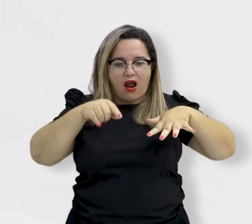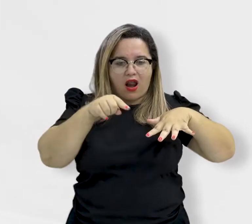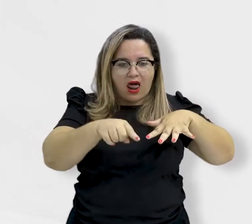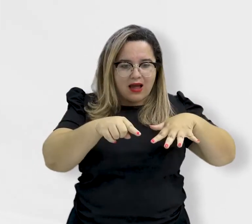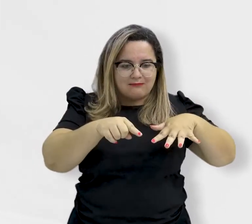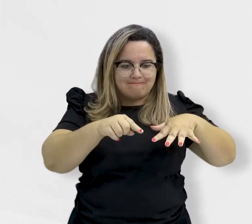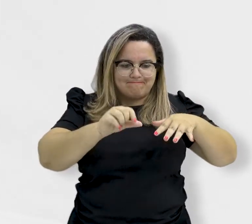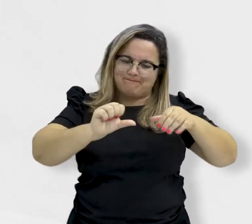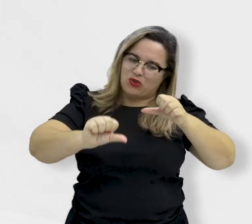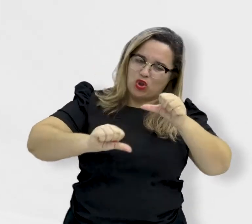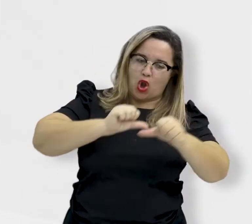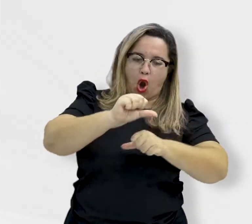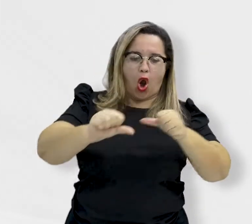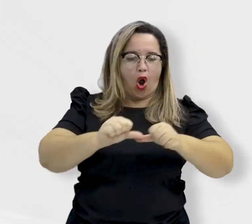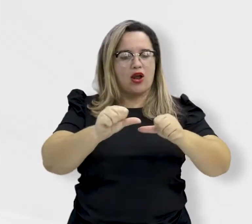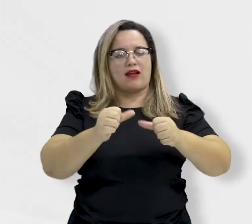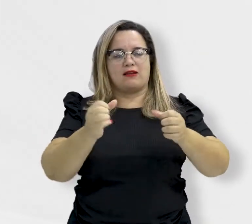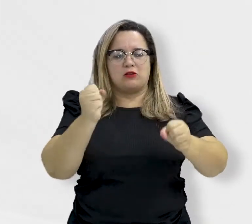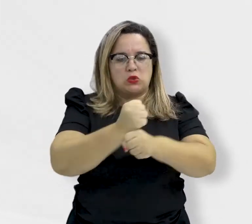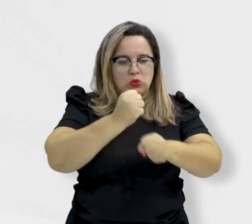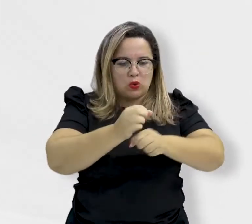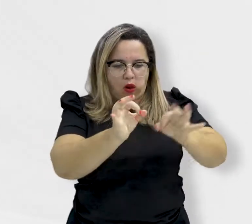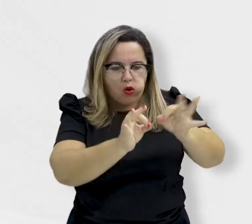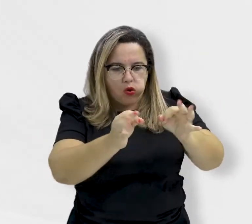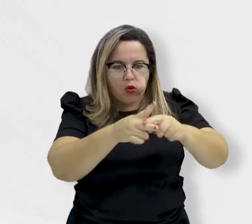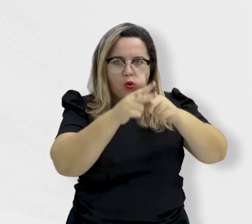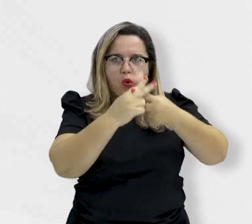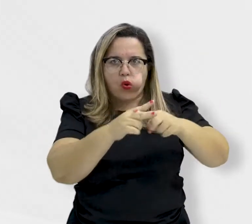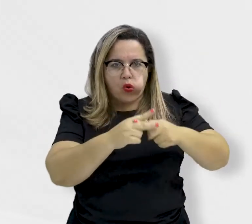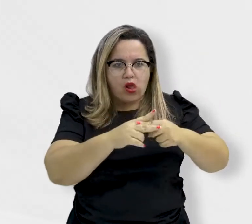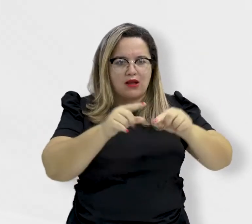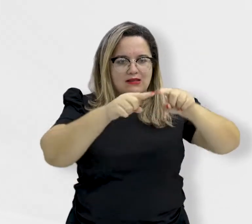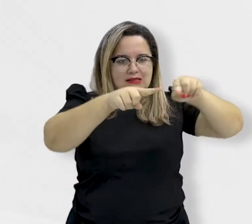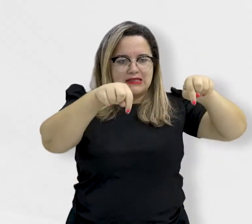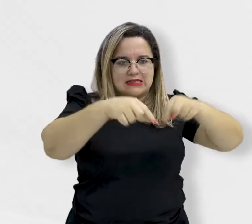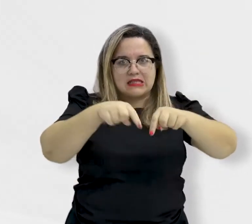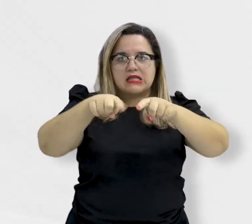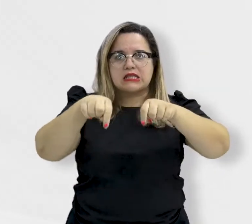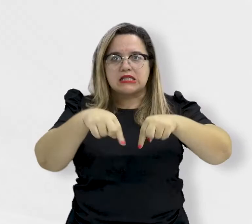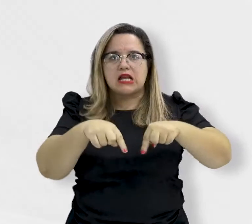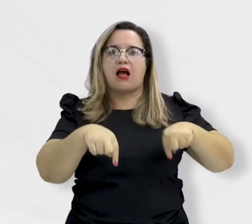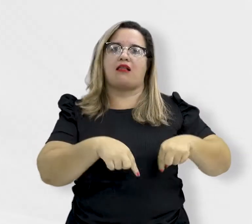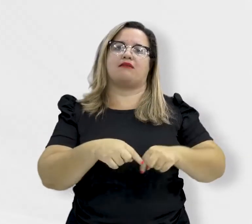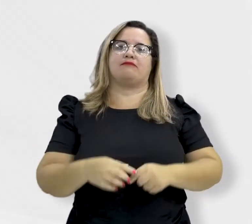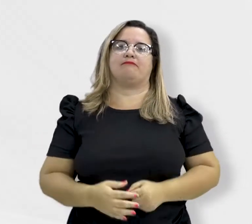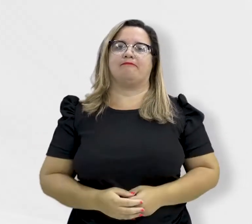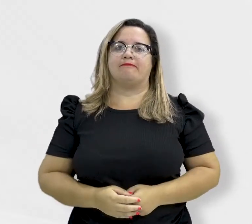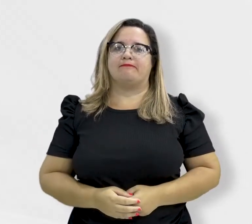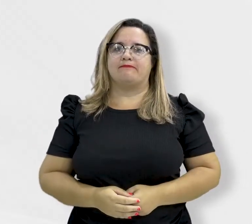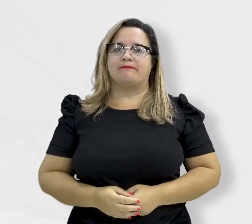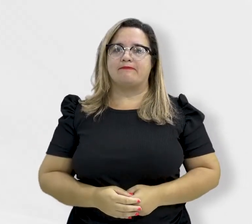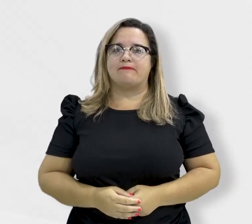Antunes, que atua no município com as promotoras Itamara Guimarães Rosário Pinheiro e Cássia Vicente Miranda